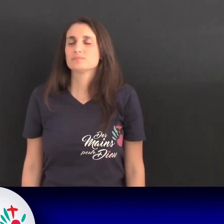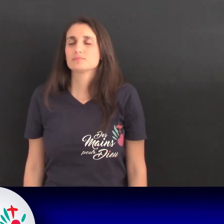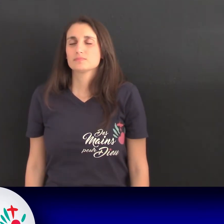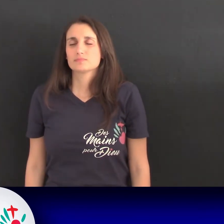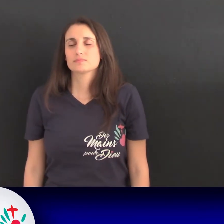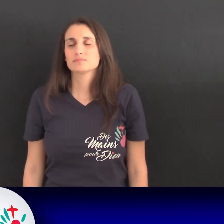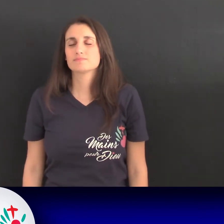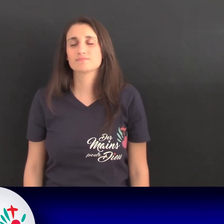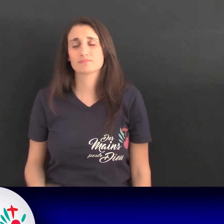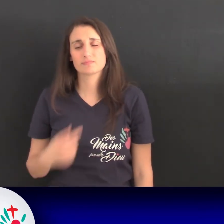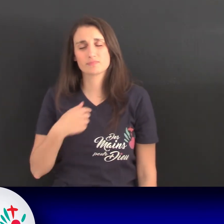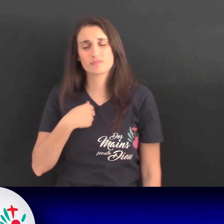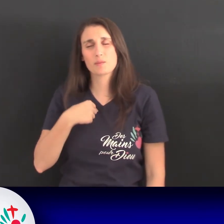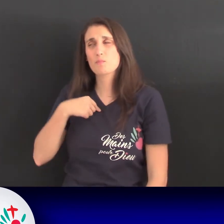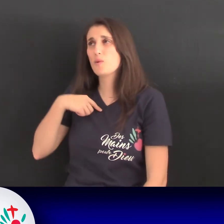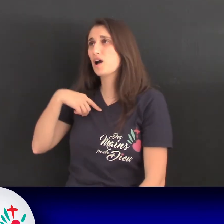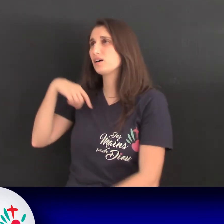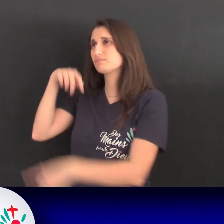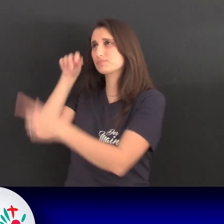Et je